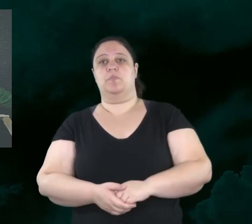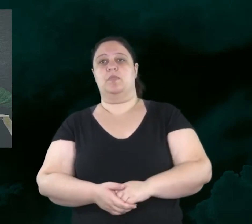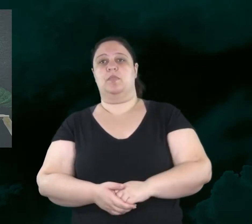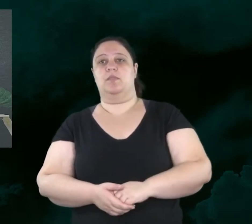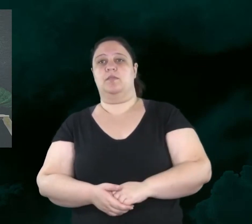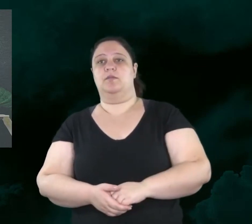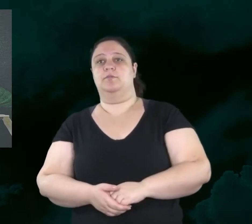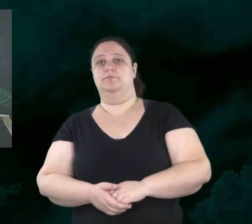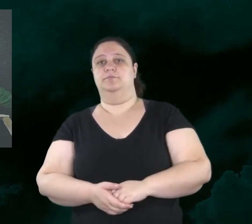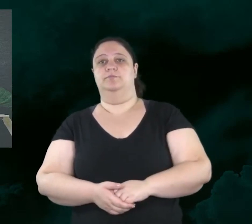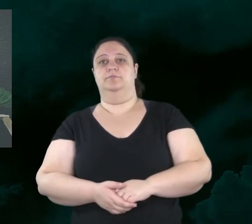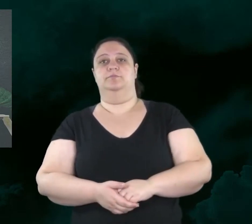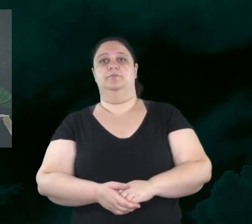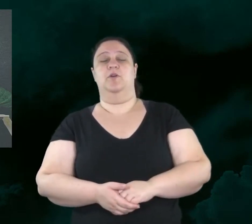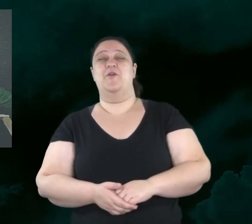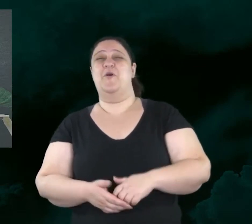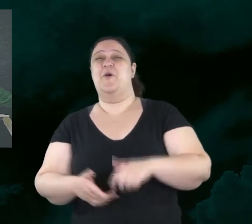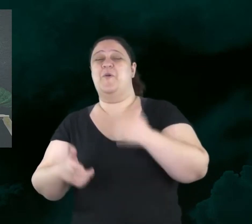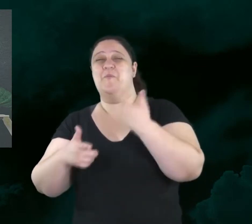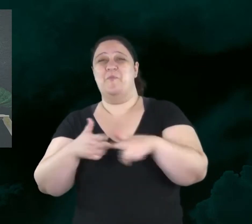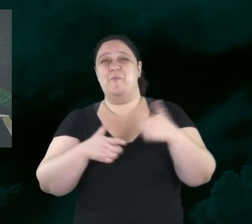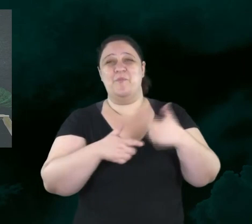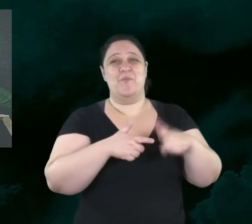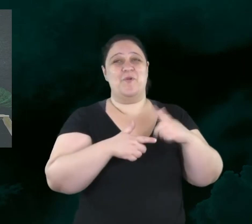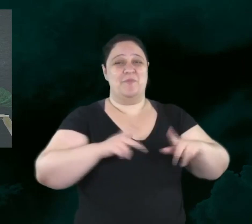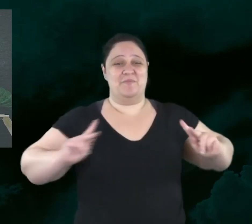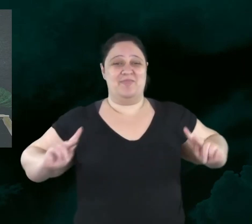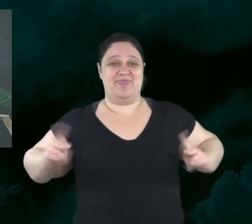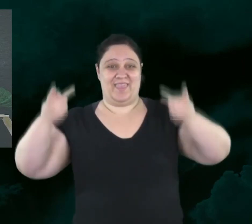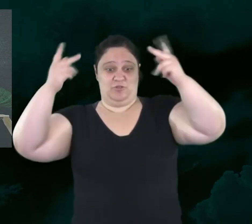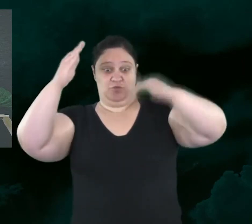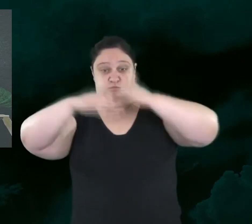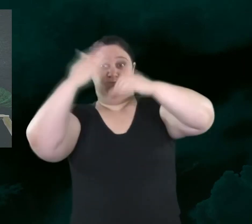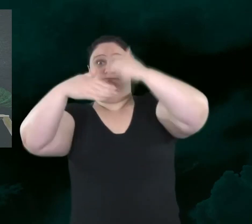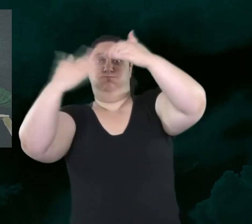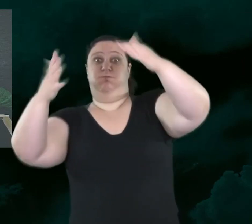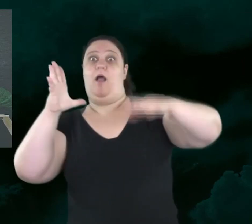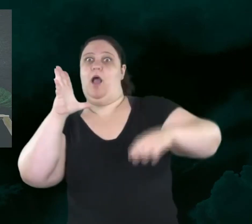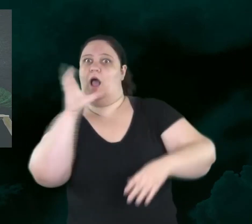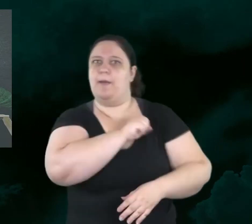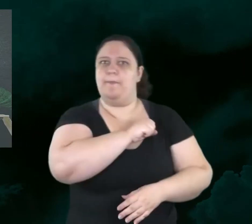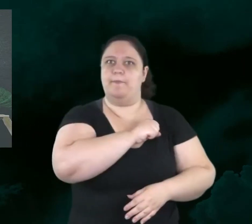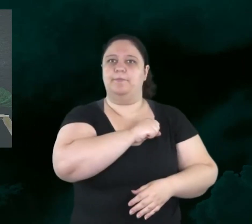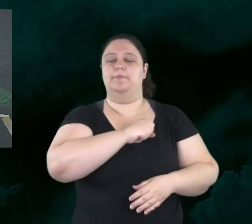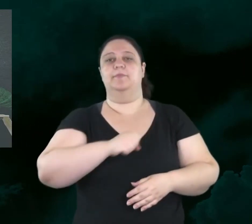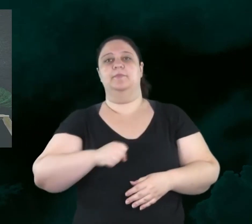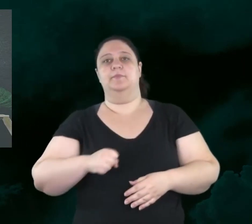avanço, rápido avanço da tecnologia, da informação,